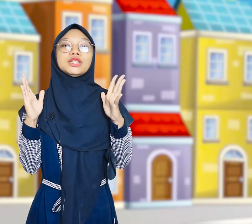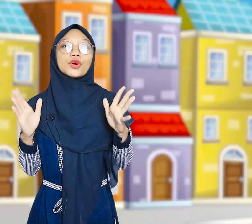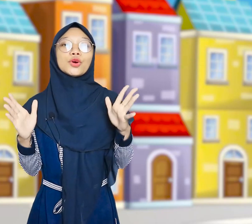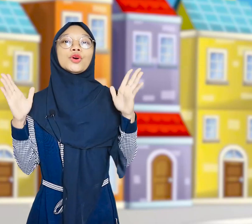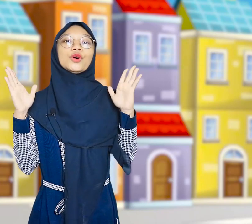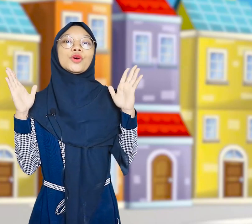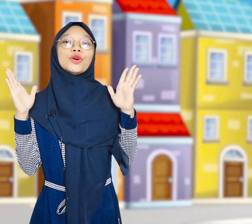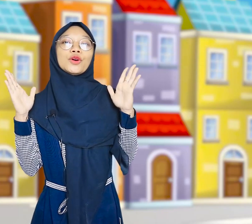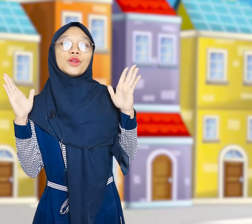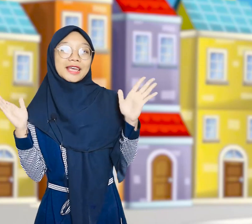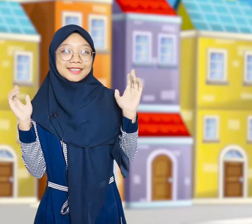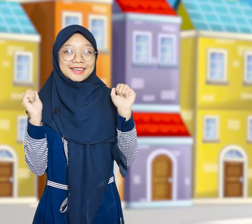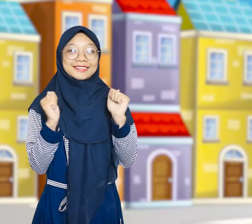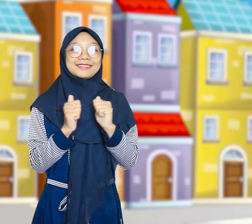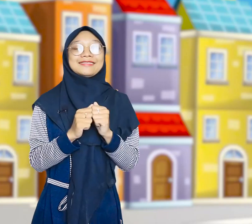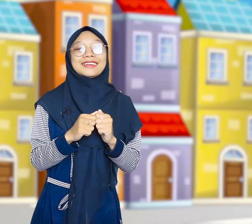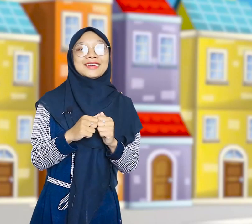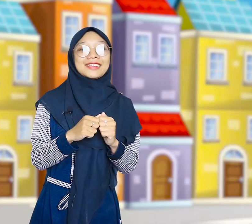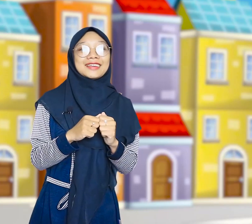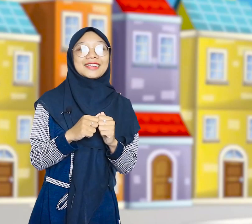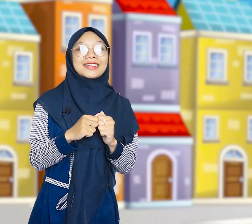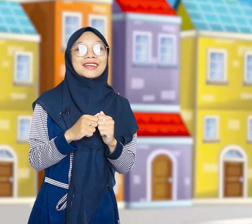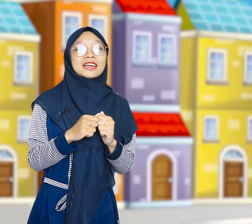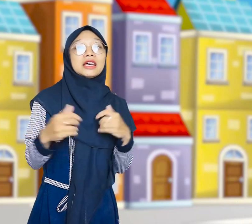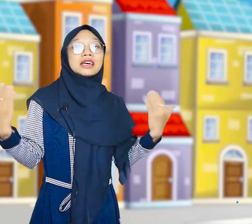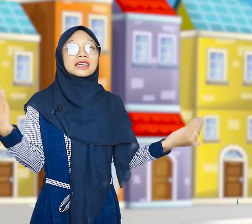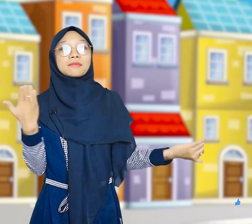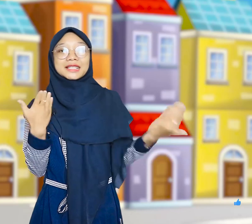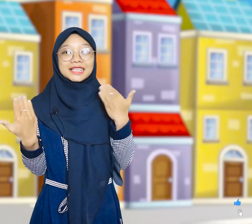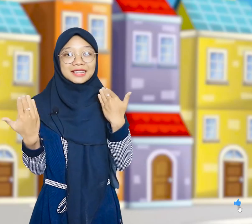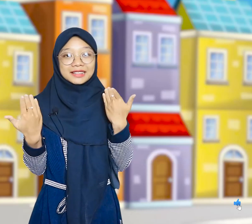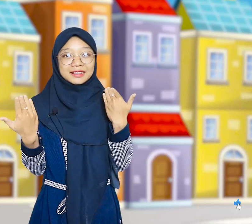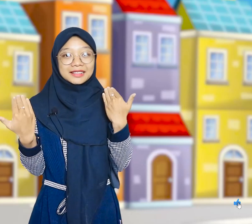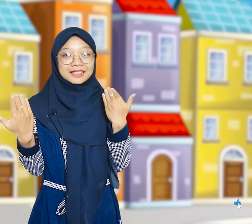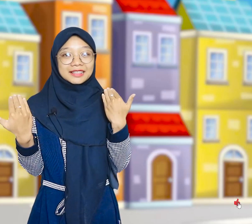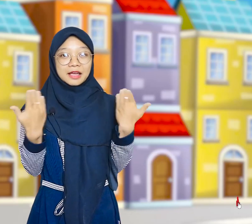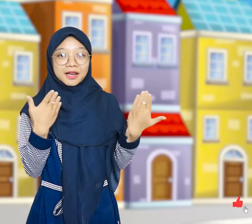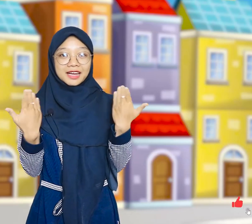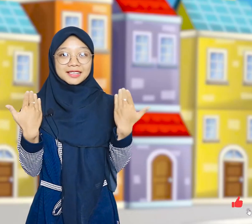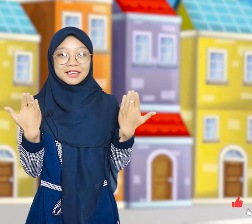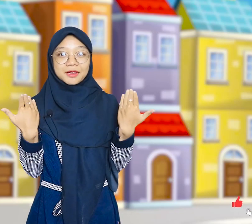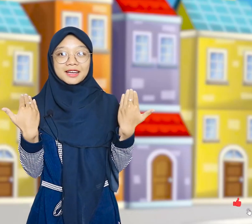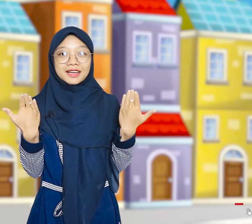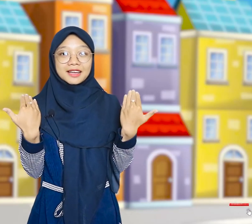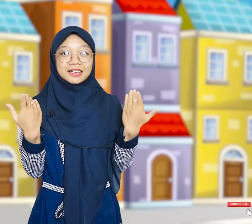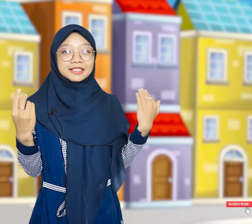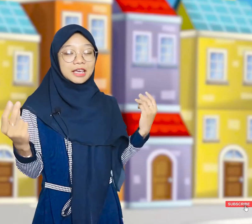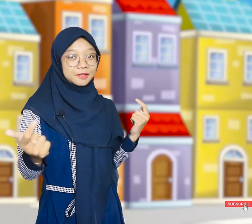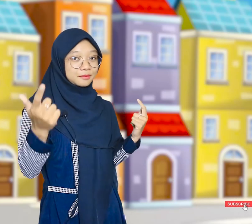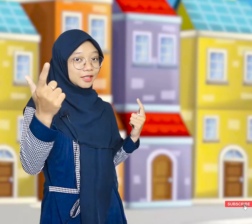video lainnya. Nah, masih ingat nama kakak siapa? Yaps,